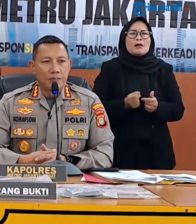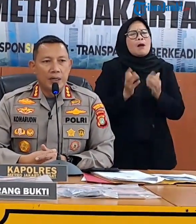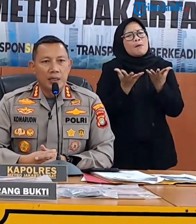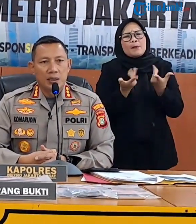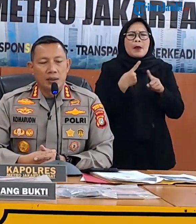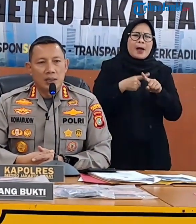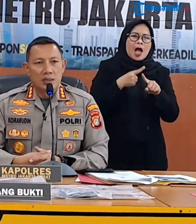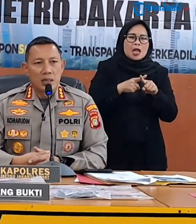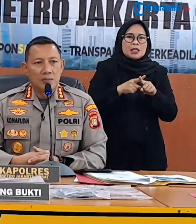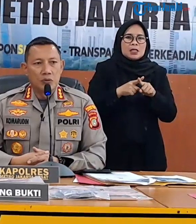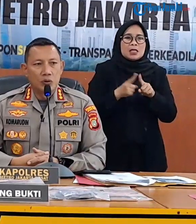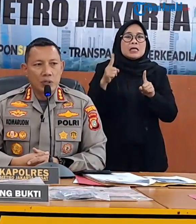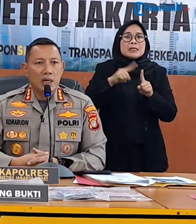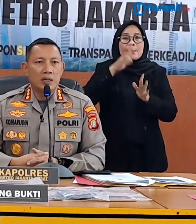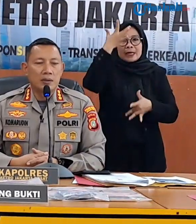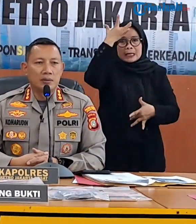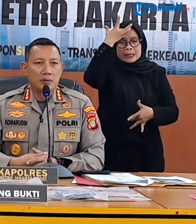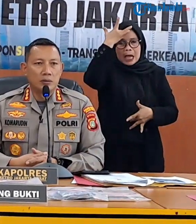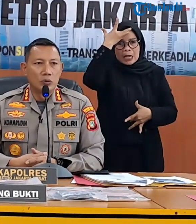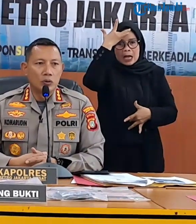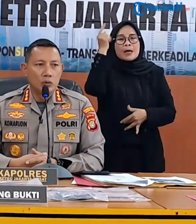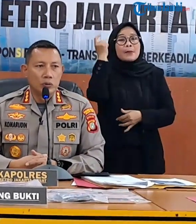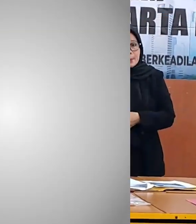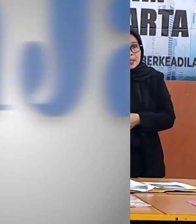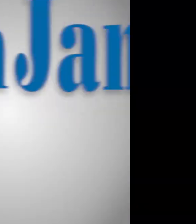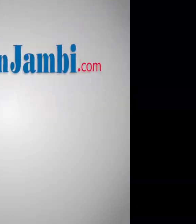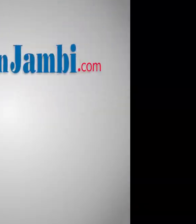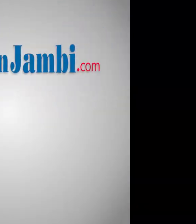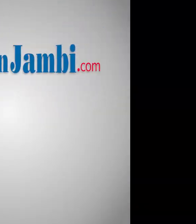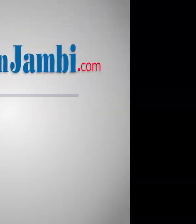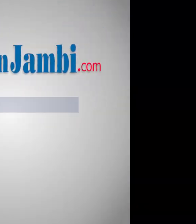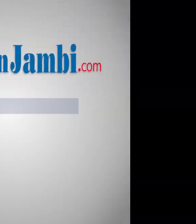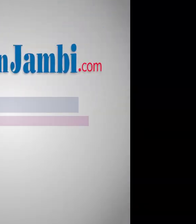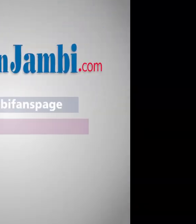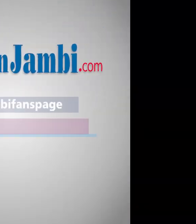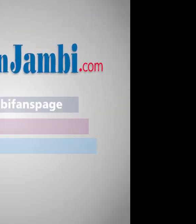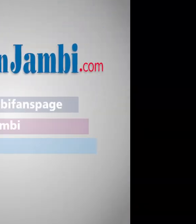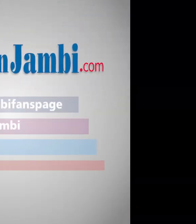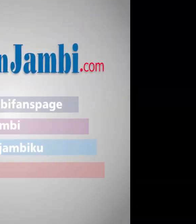sampai tersangka memutuskan untuk